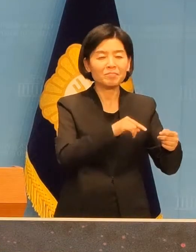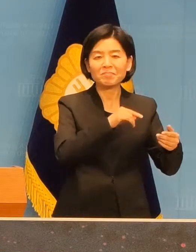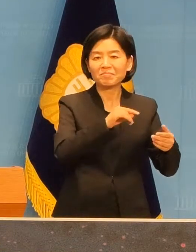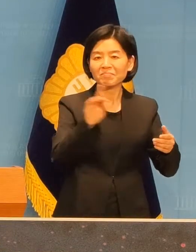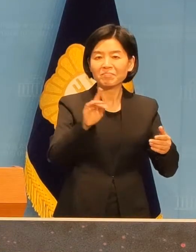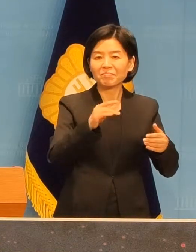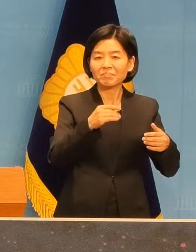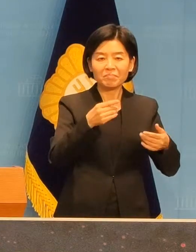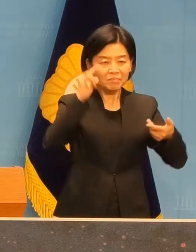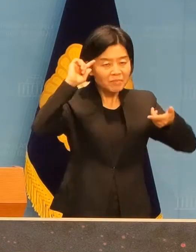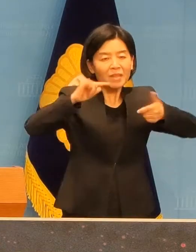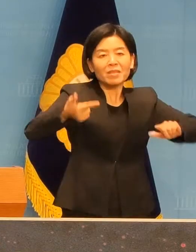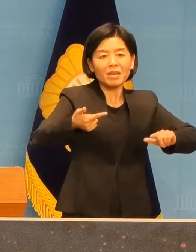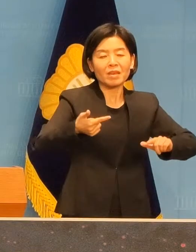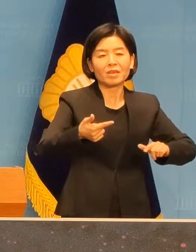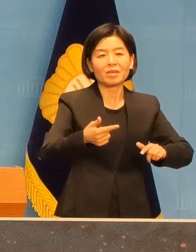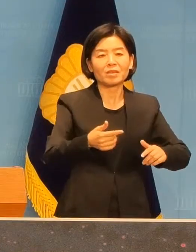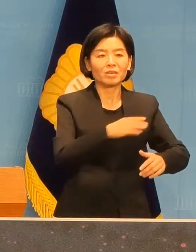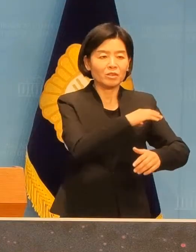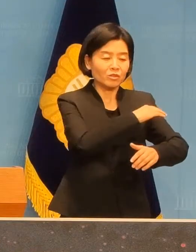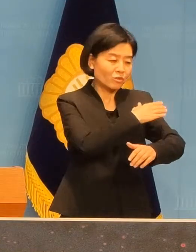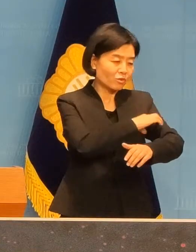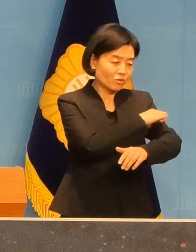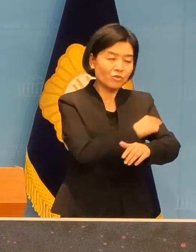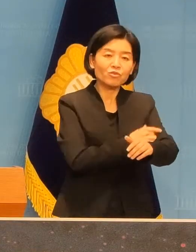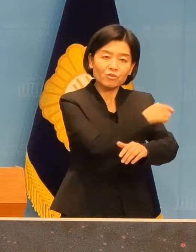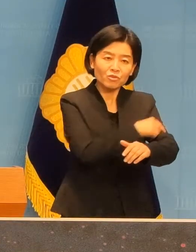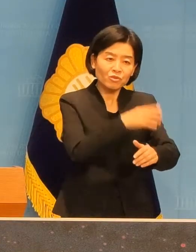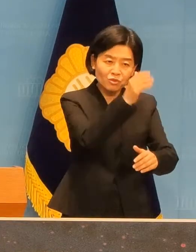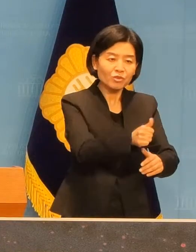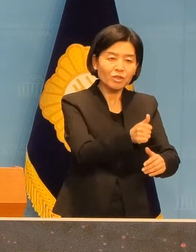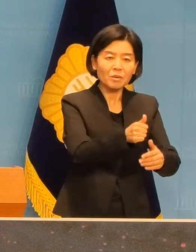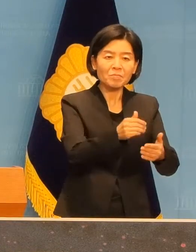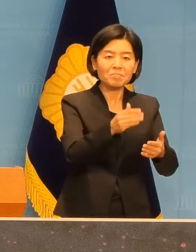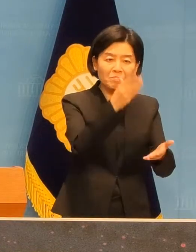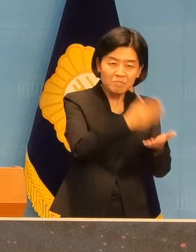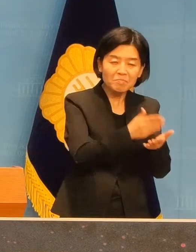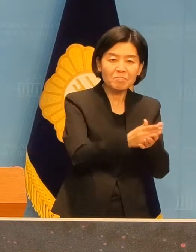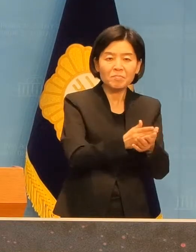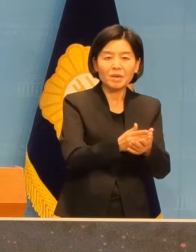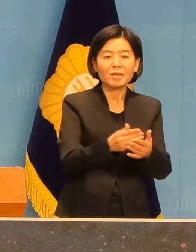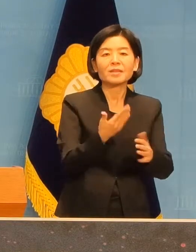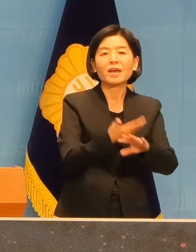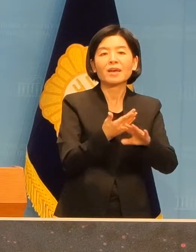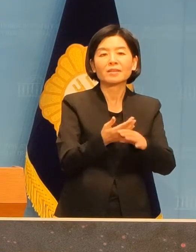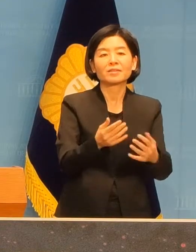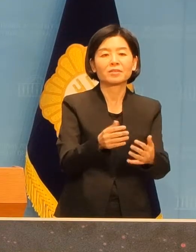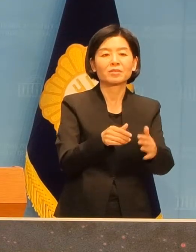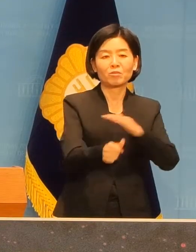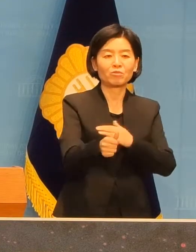주장 없이 경기를 하고 상대팀 출신의 심판이